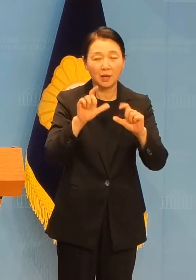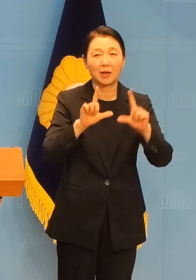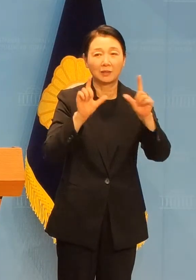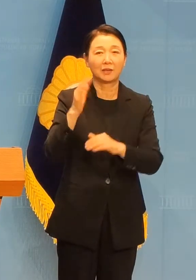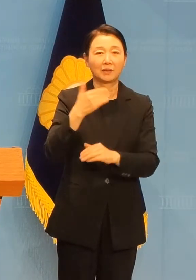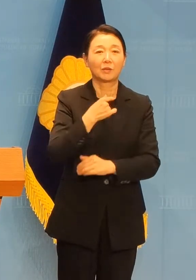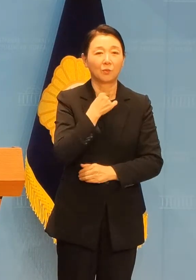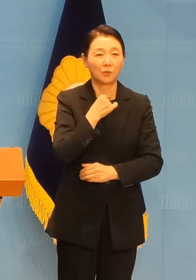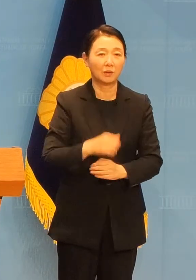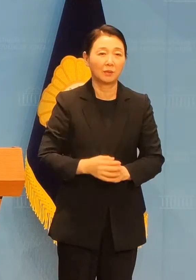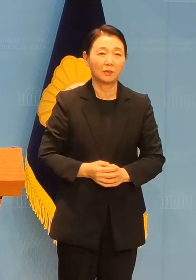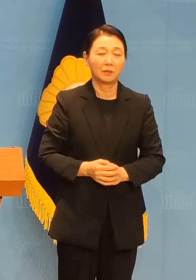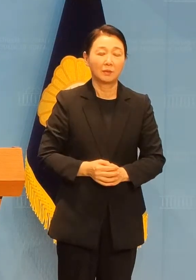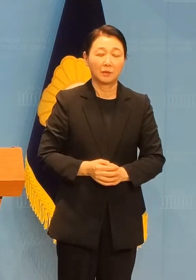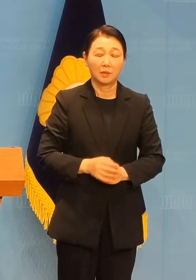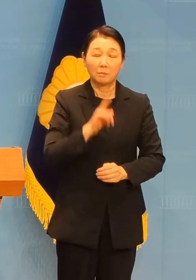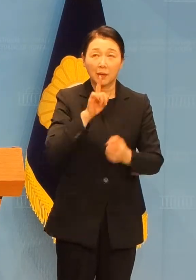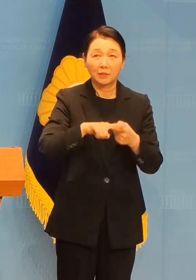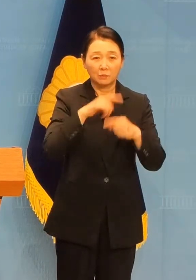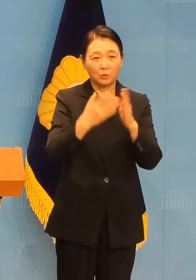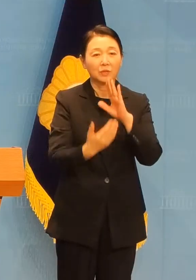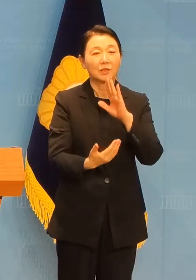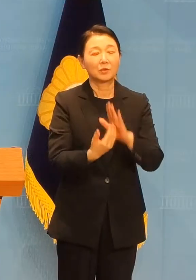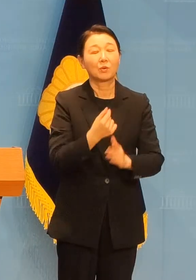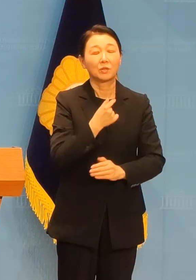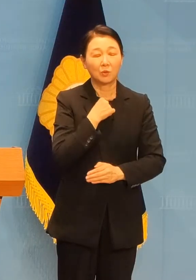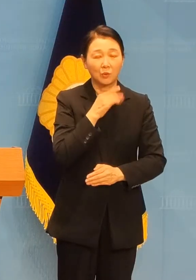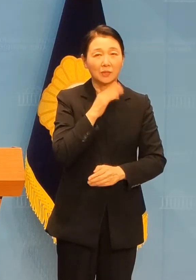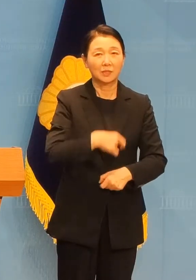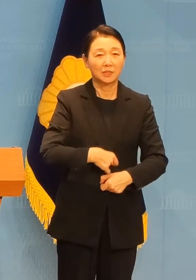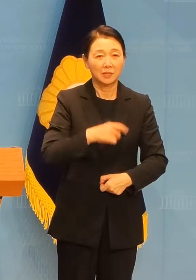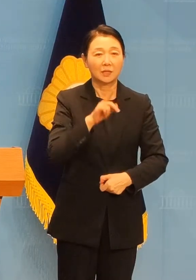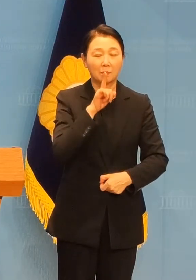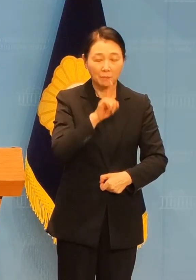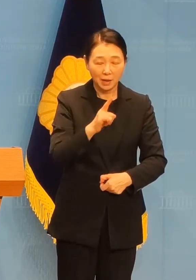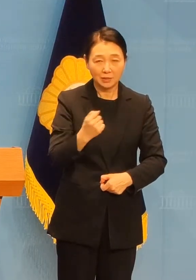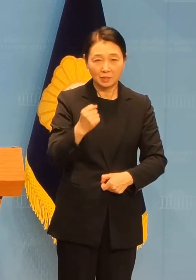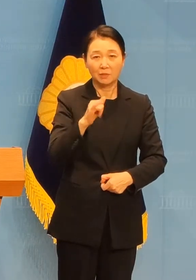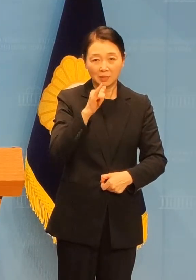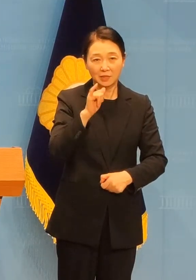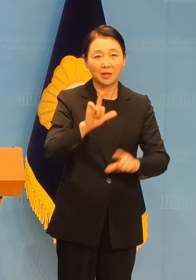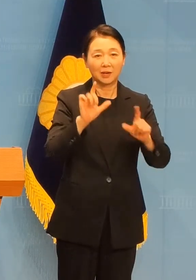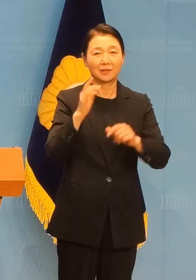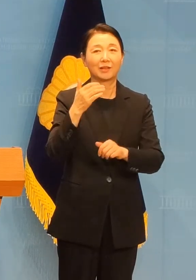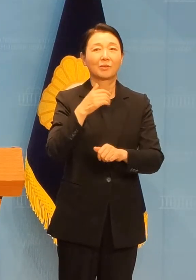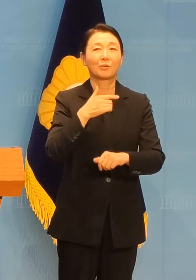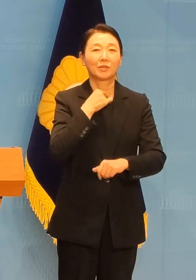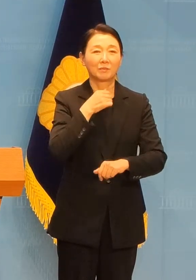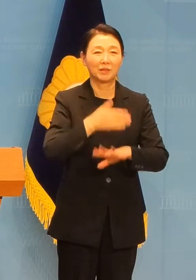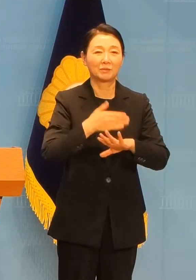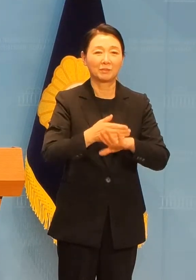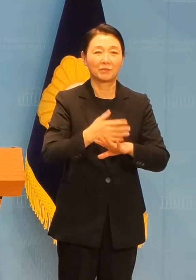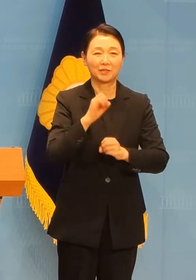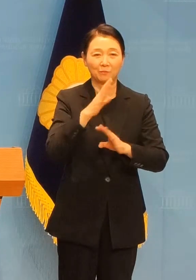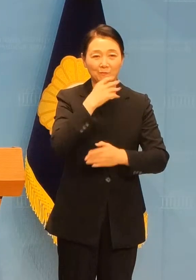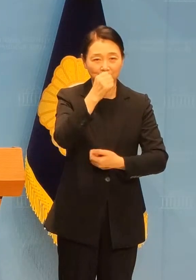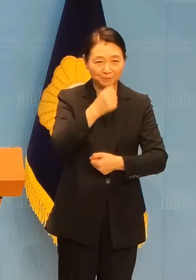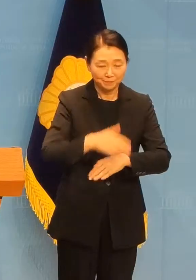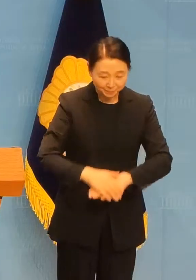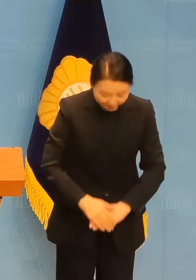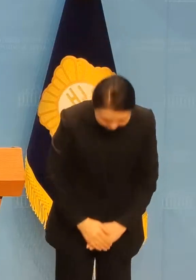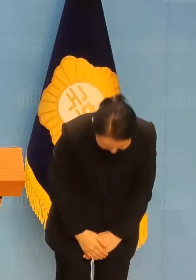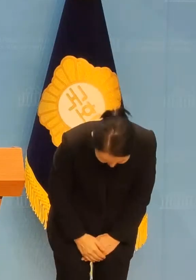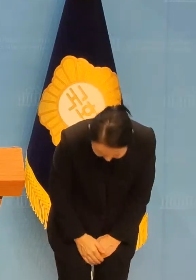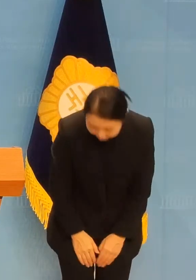되시기를 기원하며 말하는 대로 모든 일이 이루어지고 진실의 말이 힘을 갖는 한 해가 되기를 바랍니다. 감사합니다. 새해 복 많이 받으십시오.